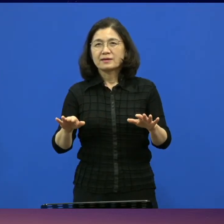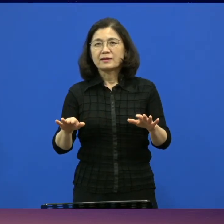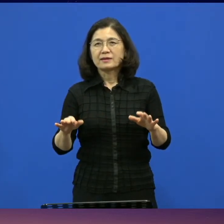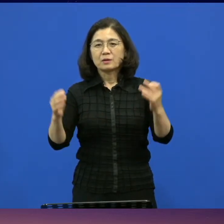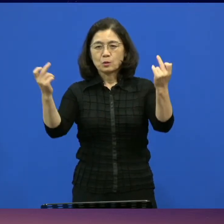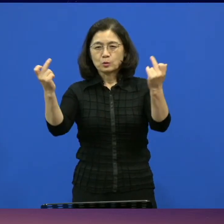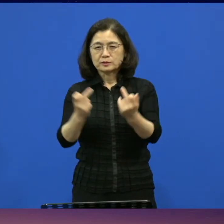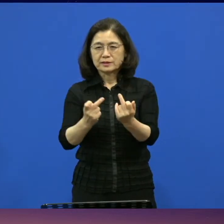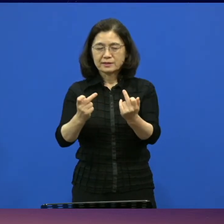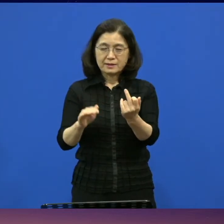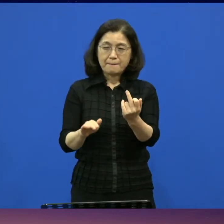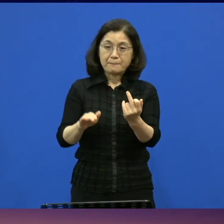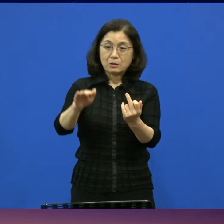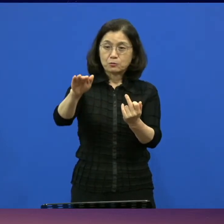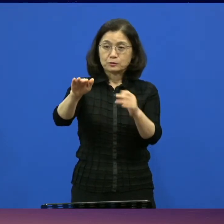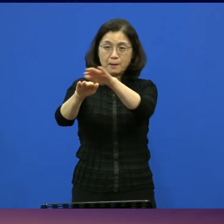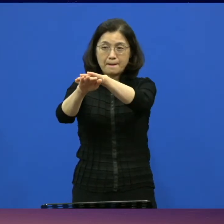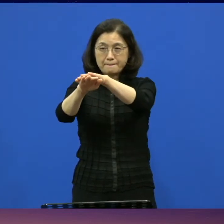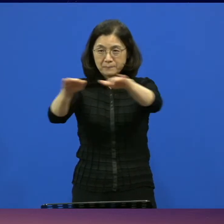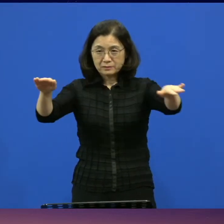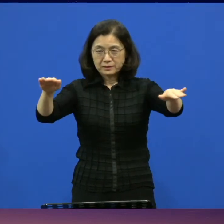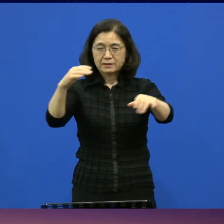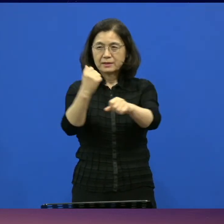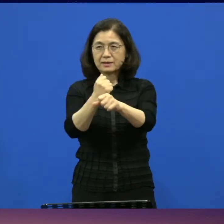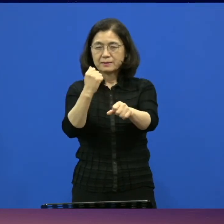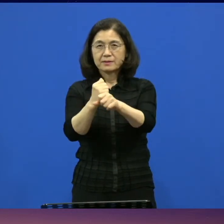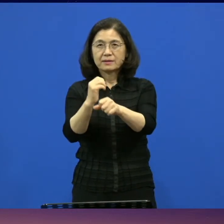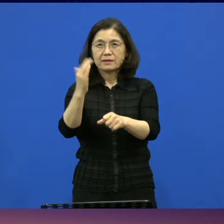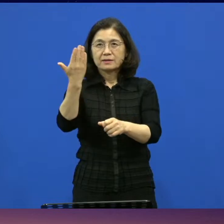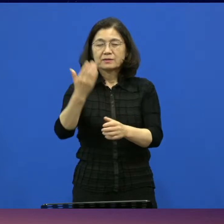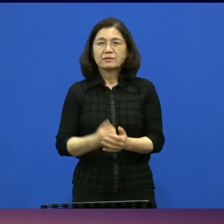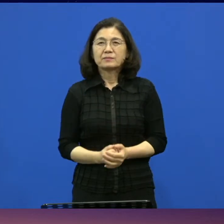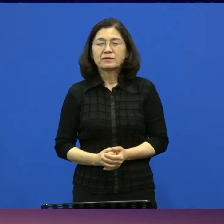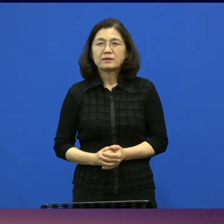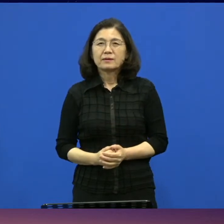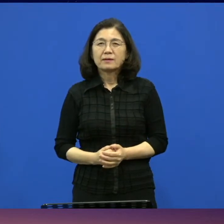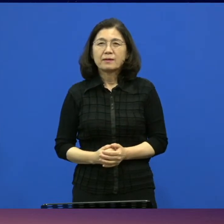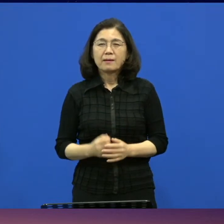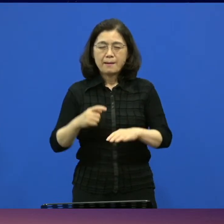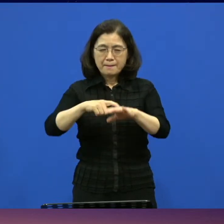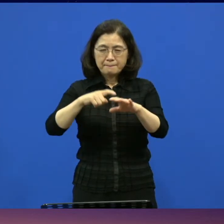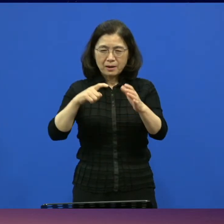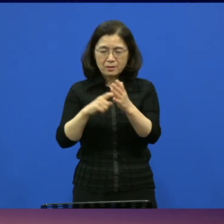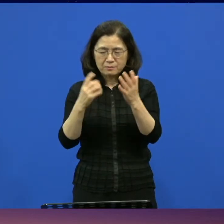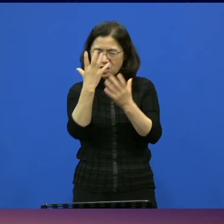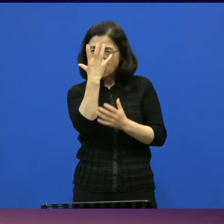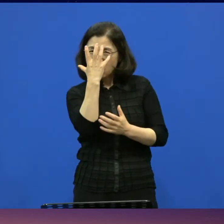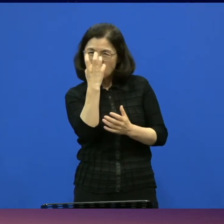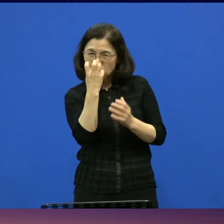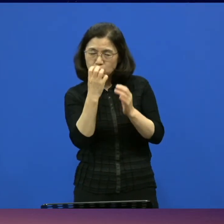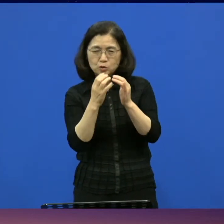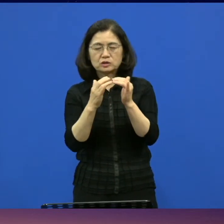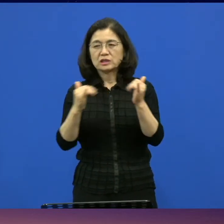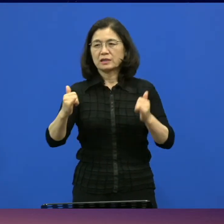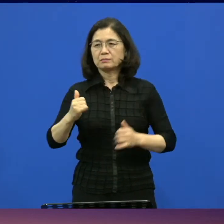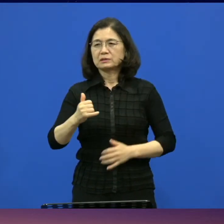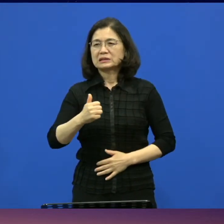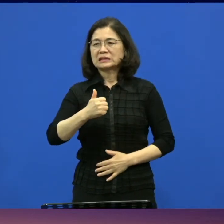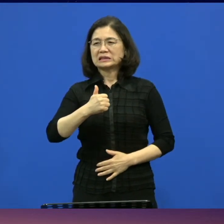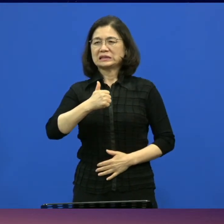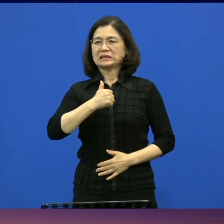돼요. 이런 마음의 엄지가 길게 들여져 있는 사람들은 주로 자존감이 없어요.